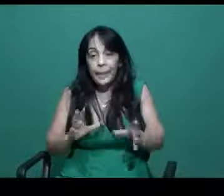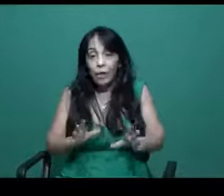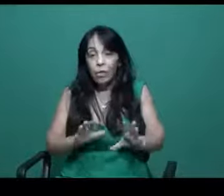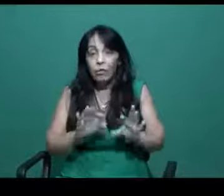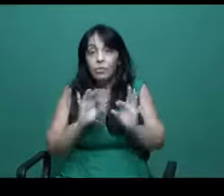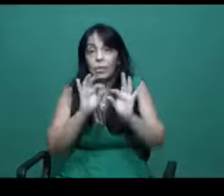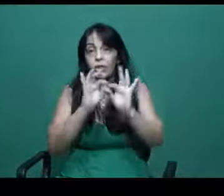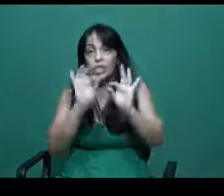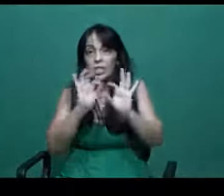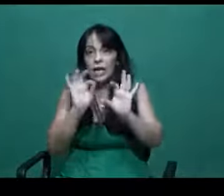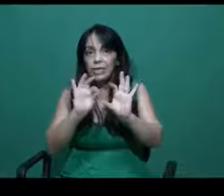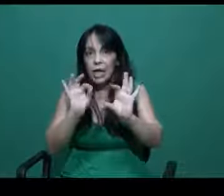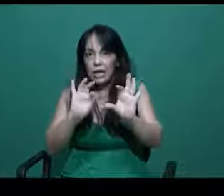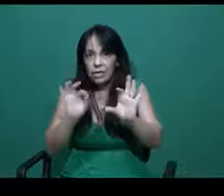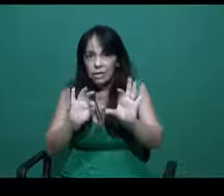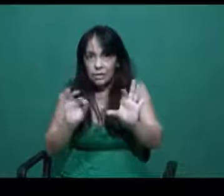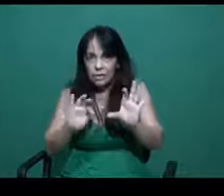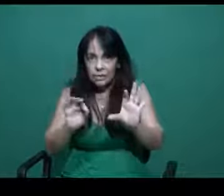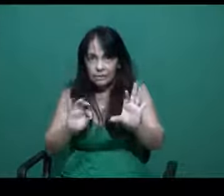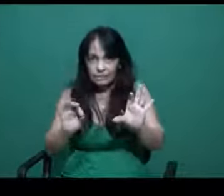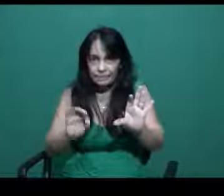pegou o número de ingredientes,